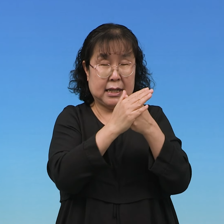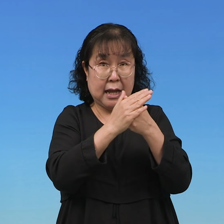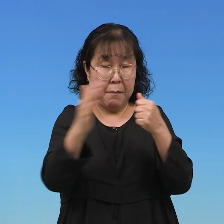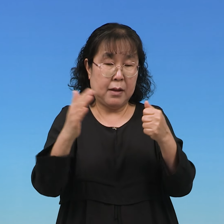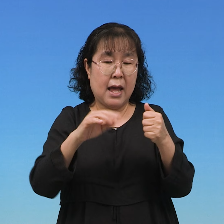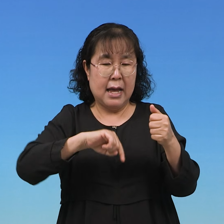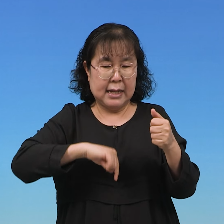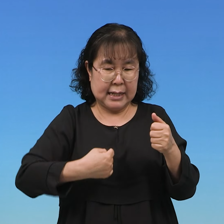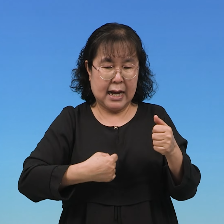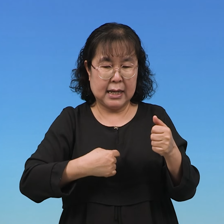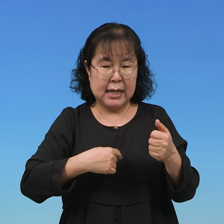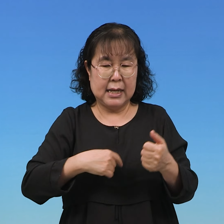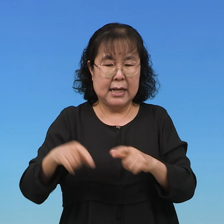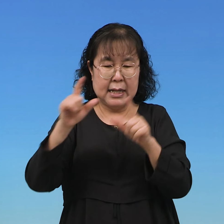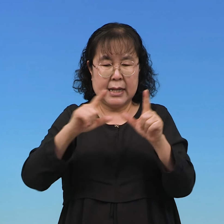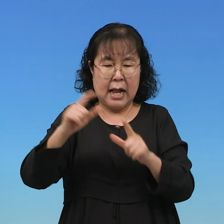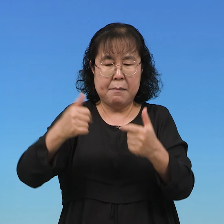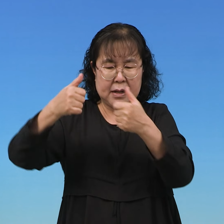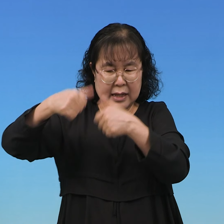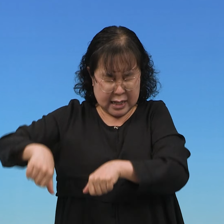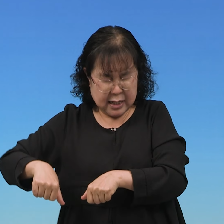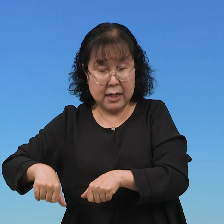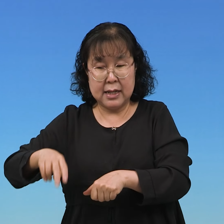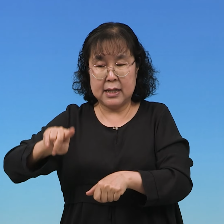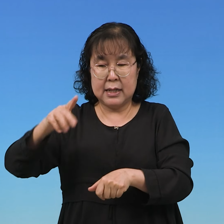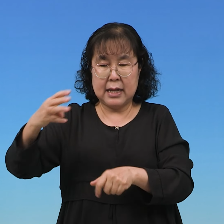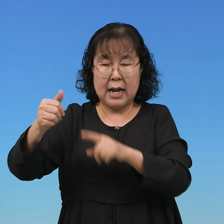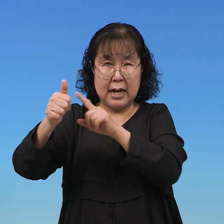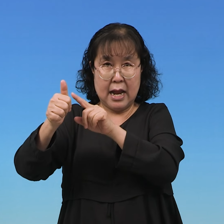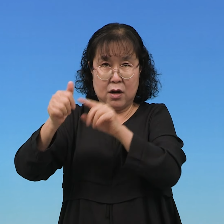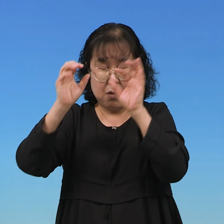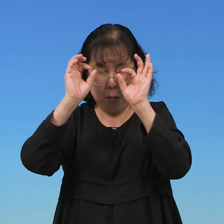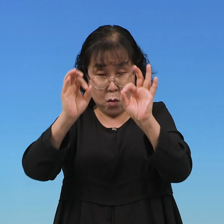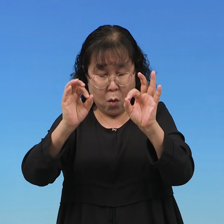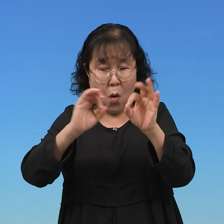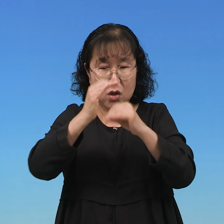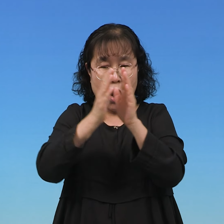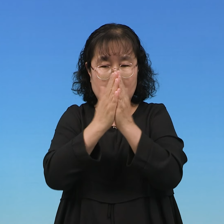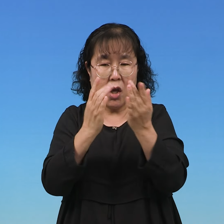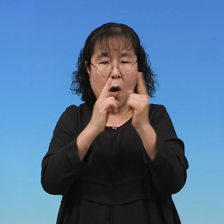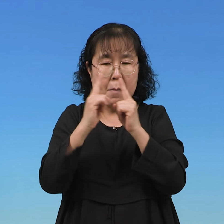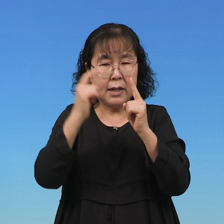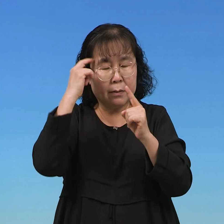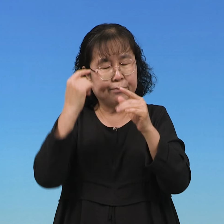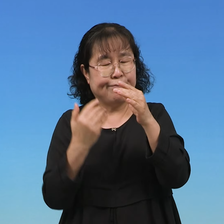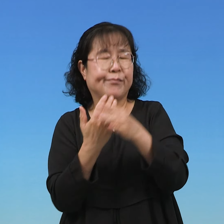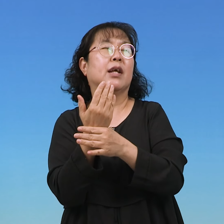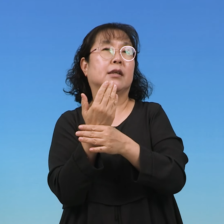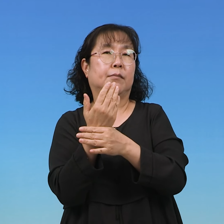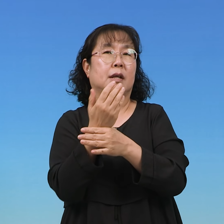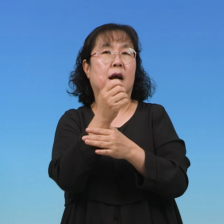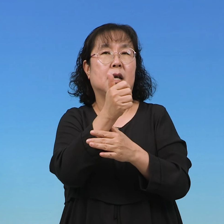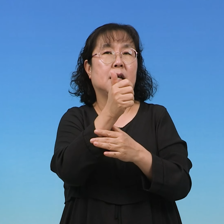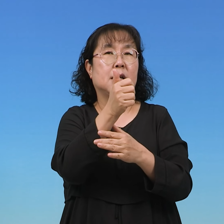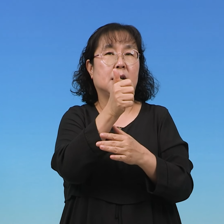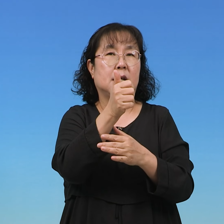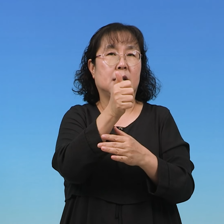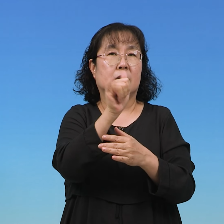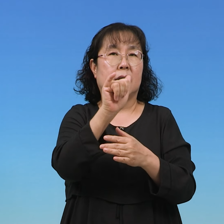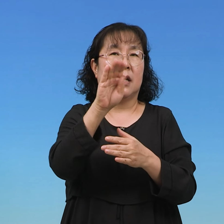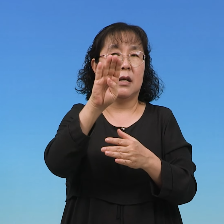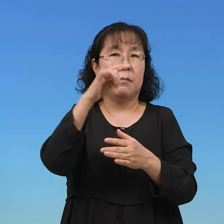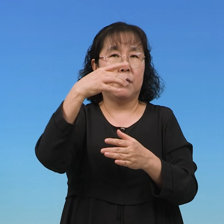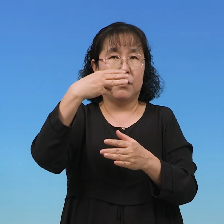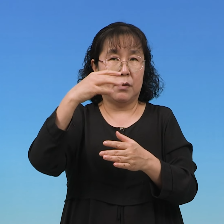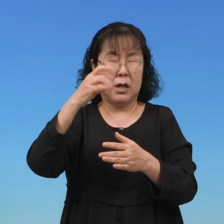이끌던 살리엘이를 보면서 성경 구절 하나가 딱 떠올랐습니다. 그게 히브리서 12장 1절입니다.